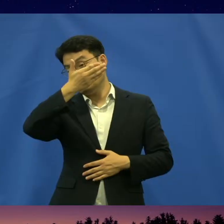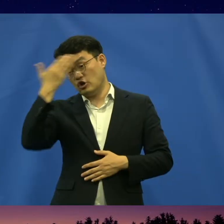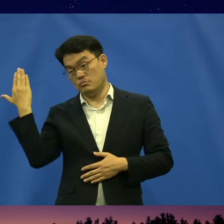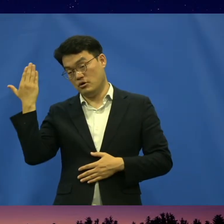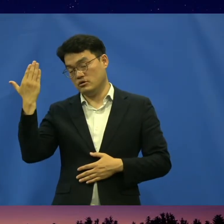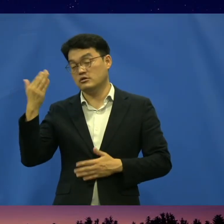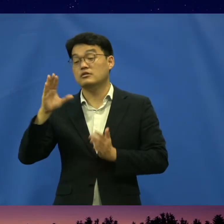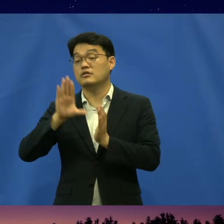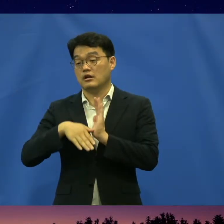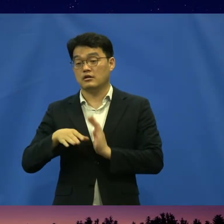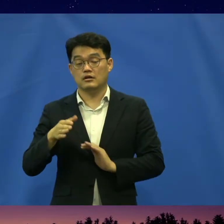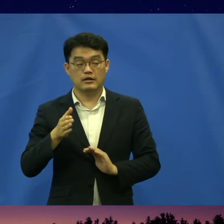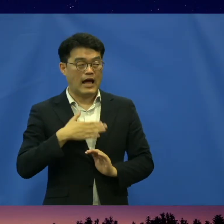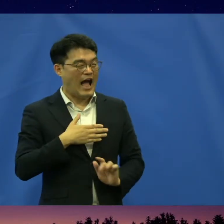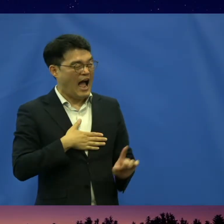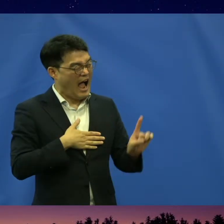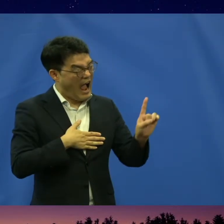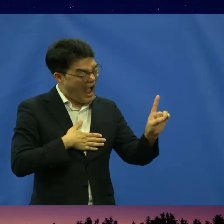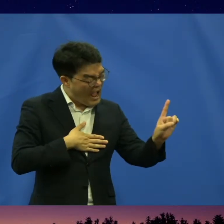이랬어요.